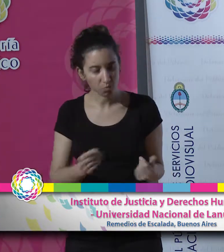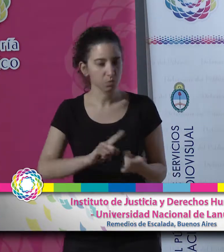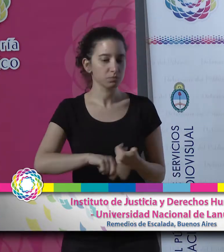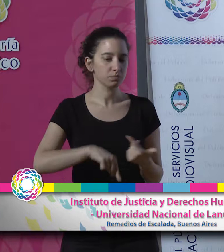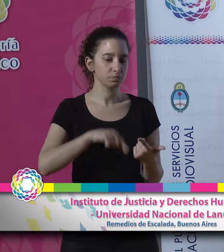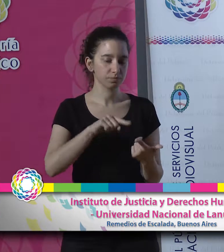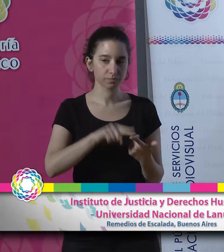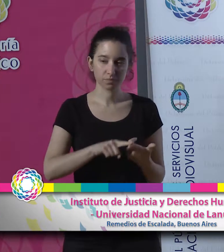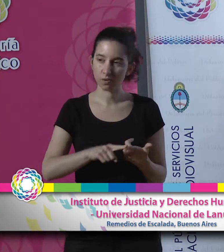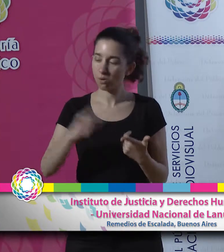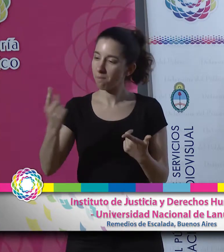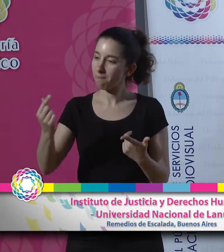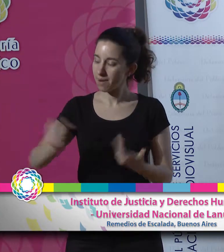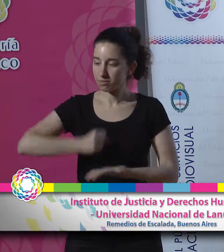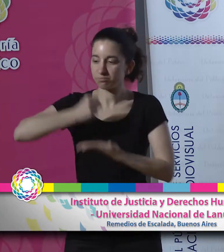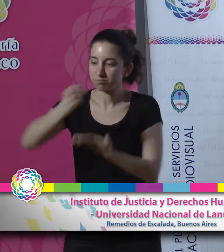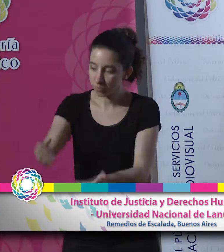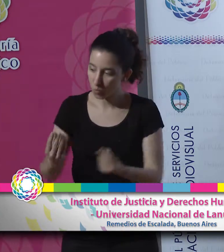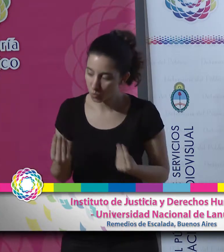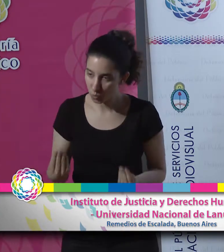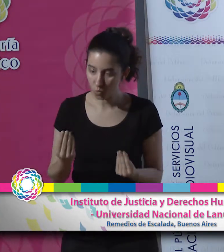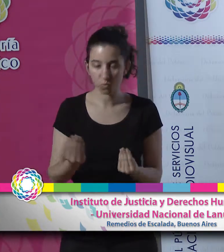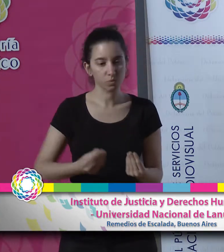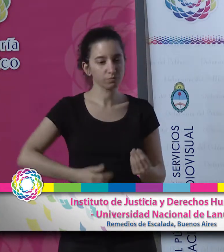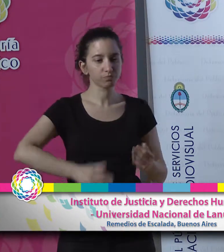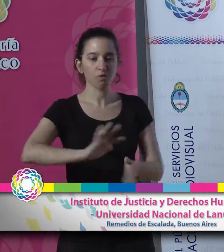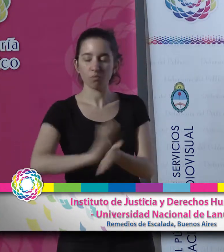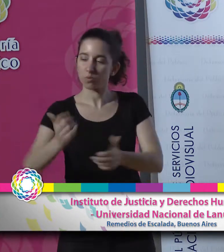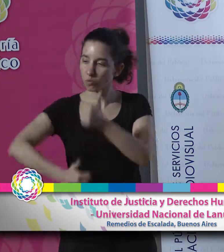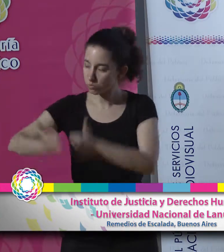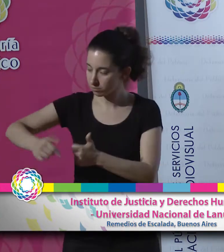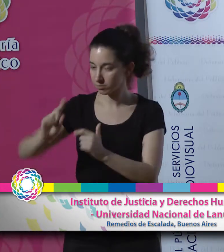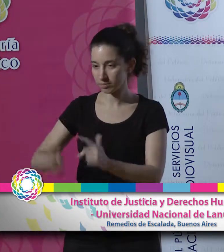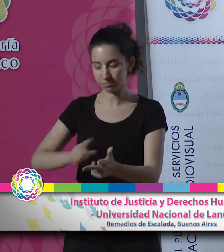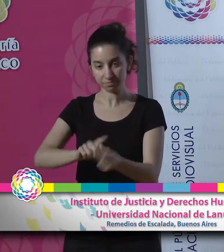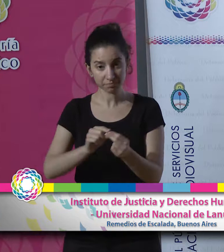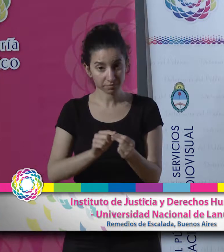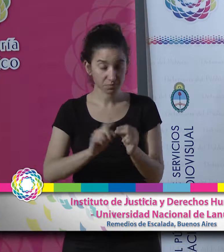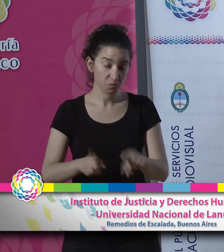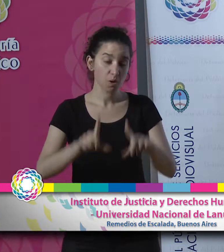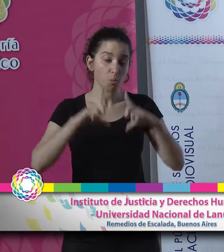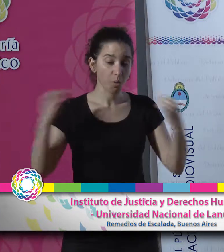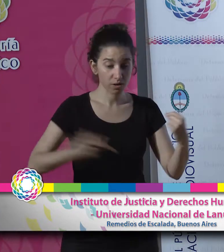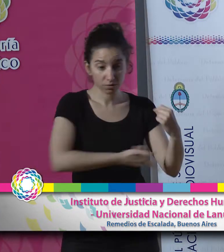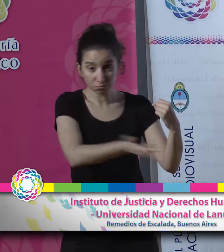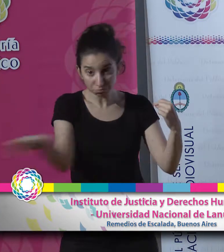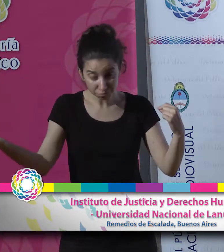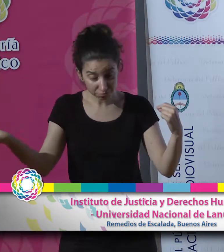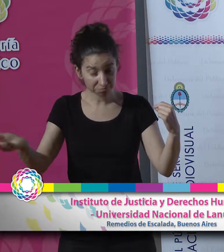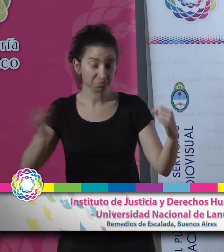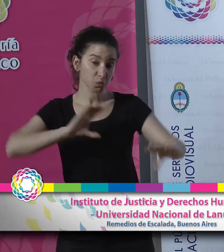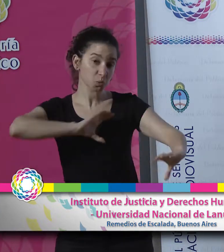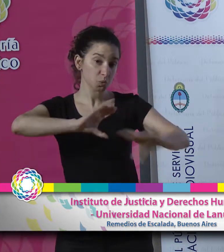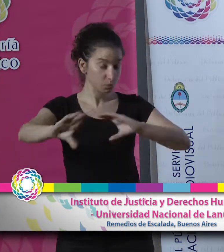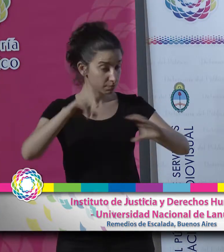generan subsidios como cuáles son las formas de evaluación cómo hacer los concursos pero una de las formas de participación en las políticas públicas de comunicación que tenía